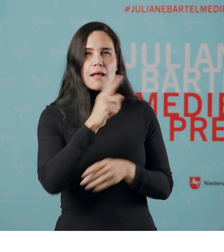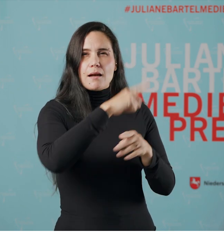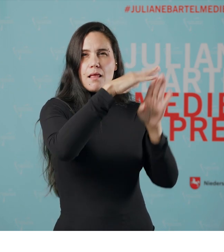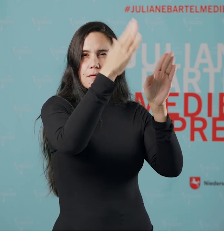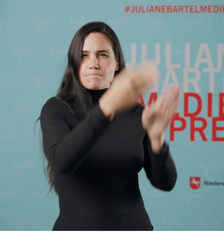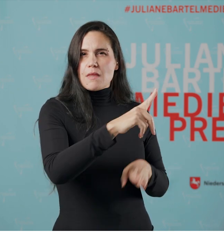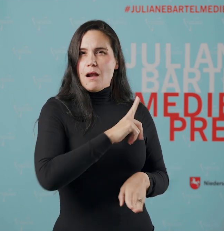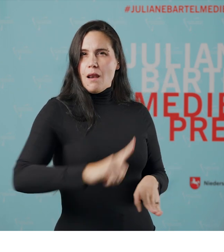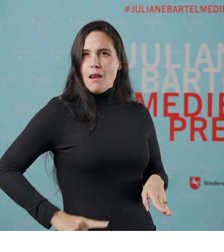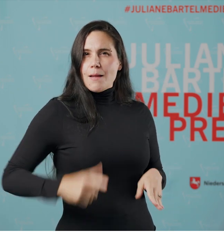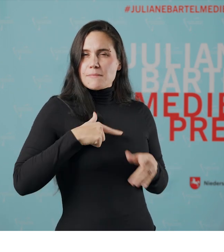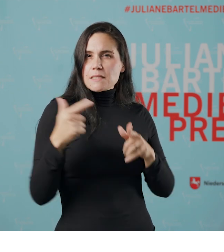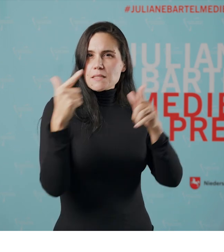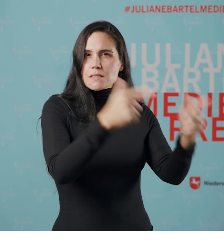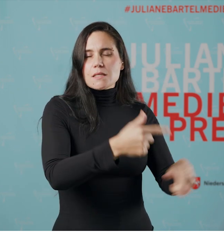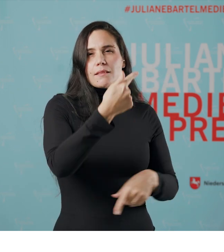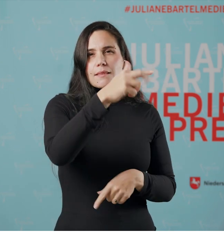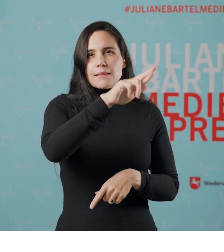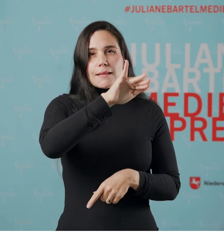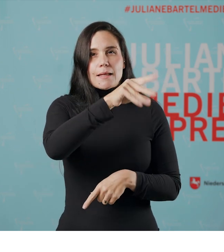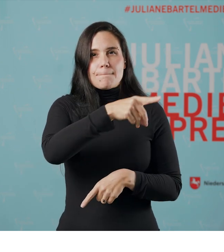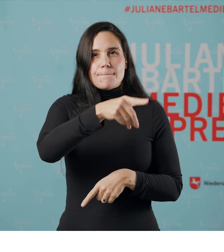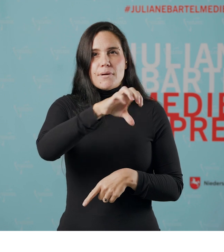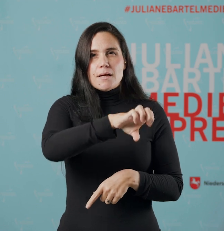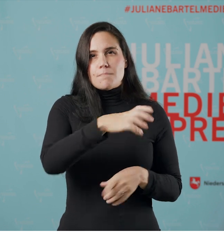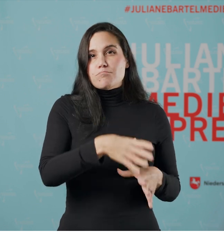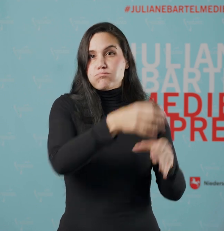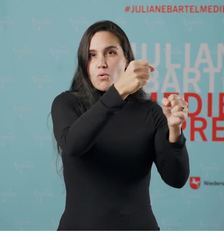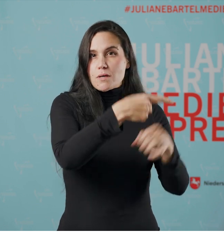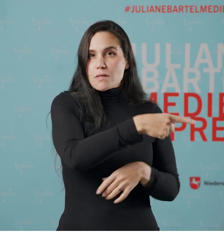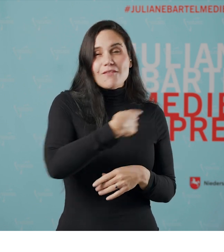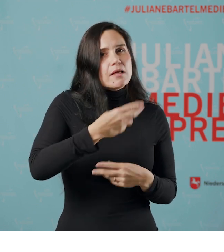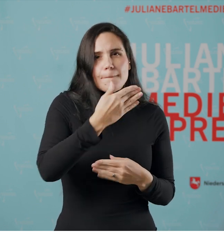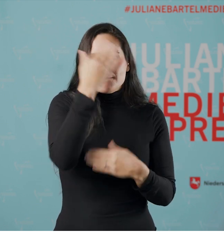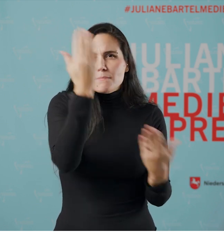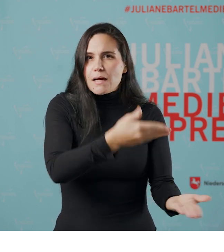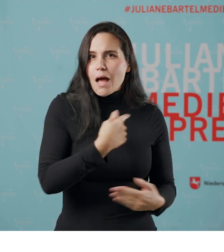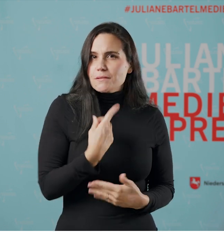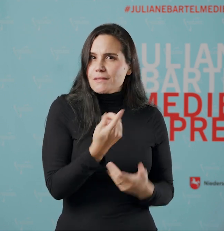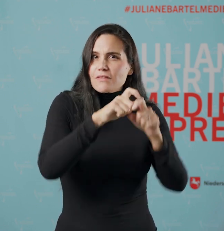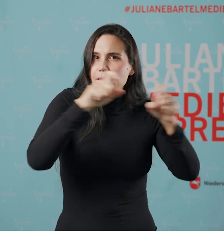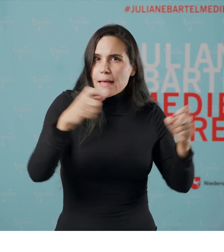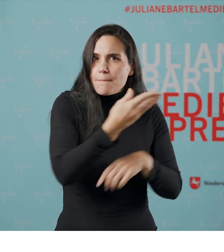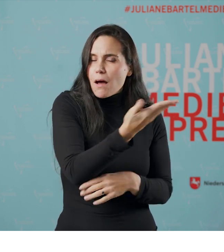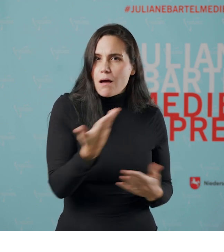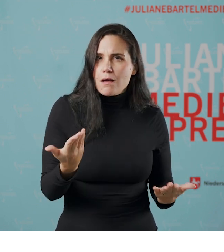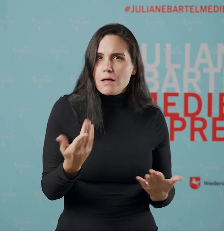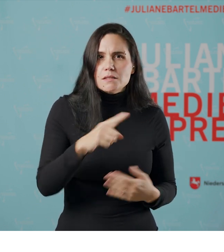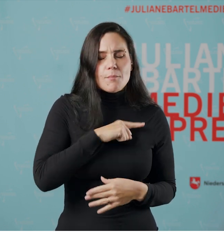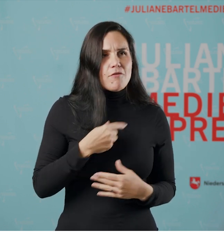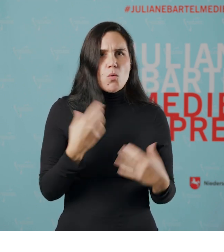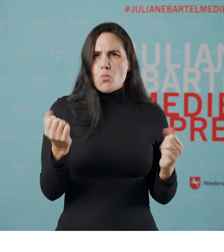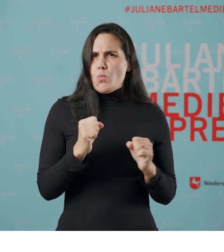an diesem Gebäude vorbeigefahren, wo in Leipzig die damalige Tripperburg war. Es ist einfach sehr unbekannt, nicht aufgearbeitet und das